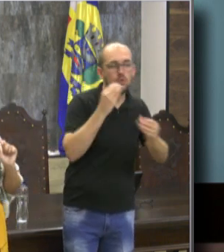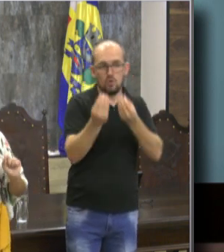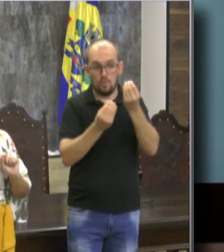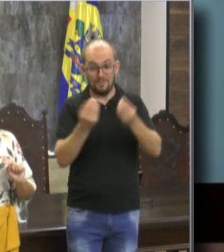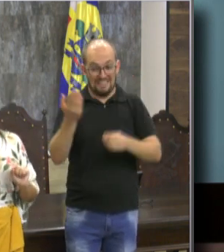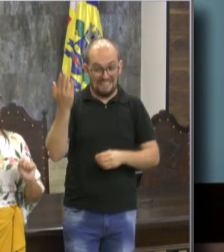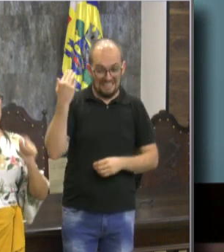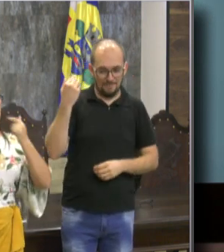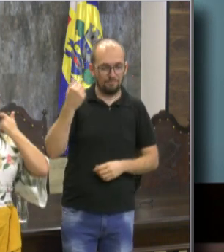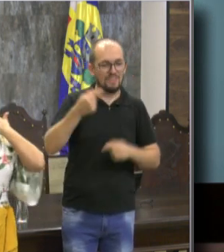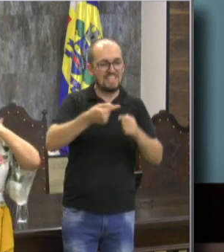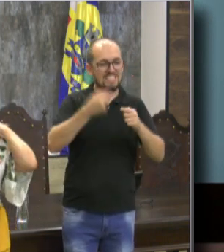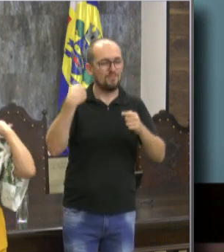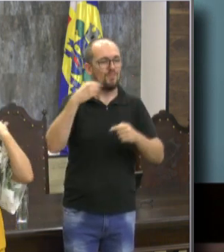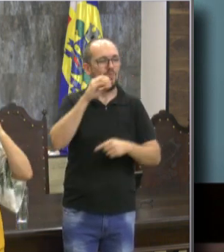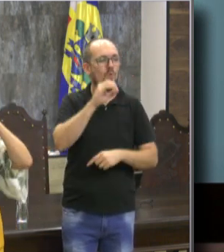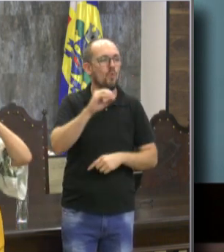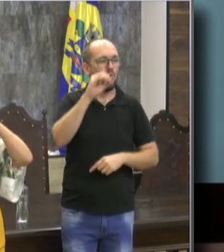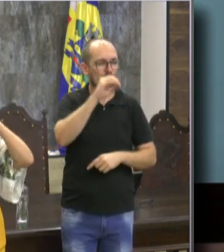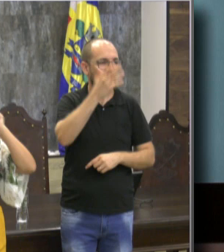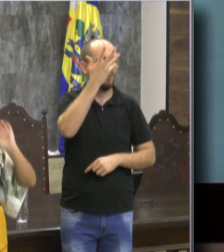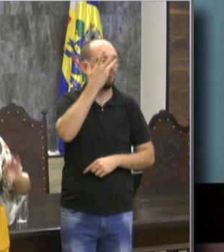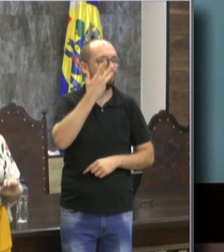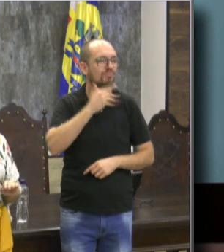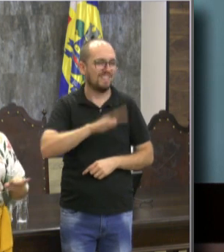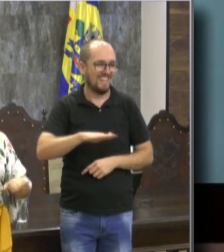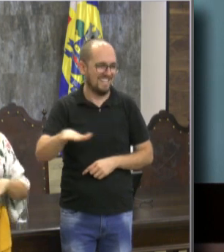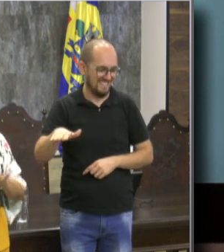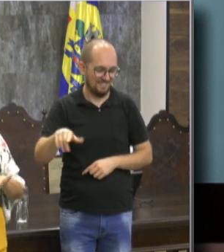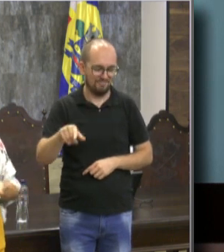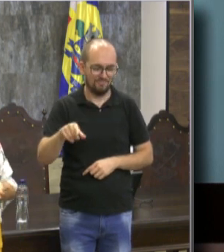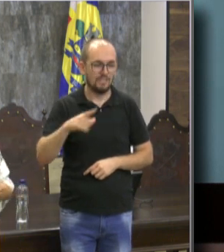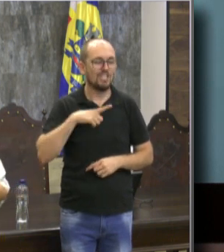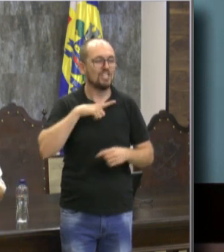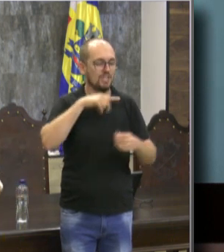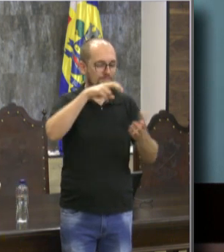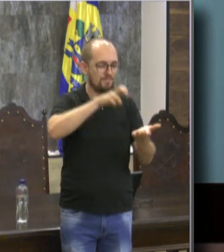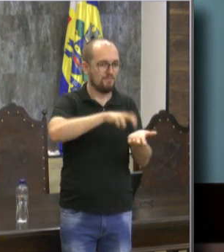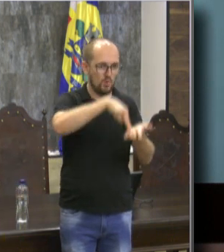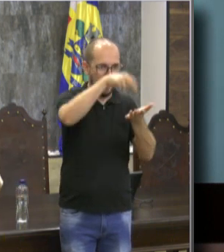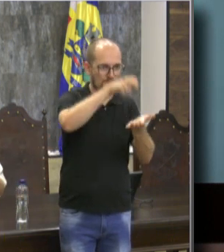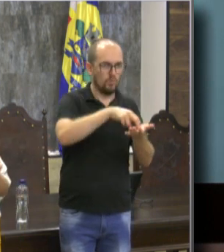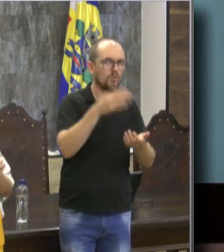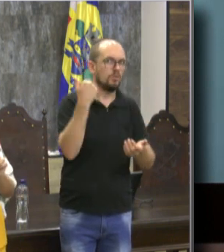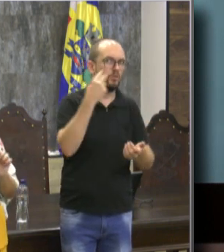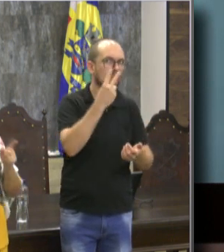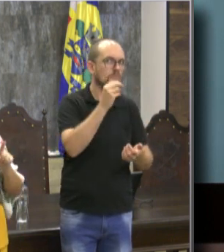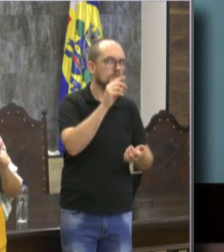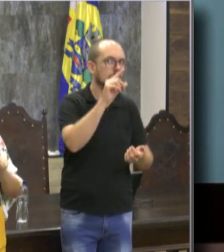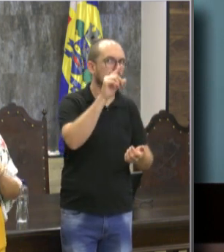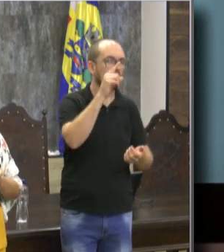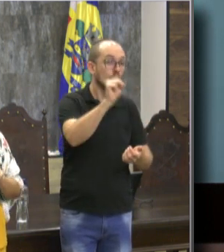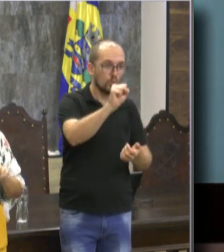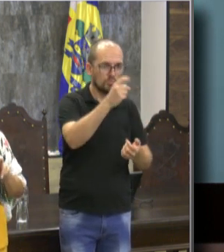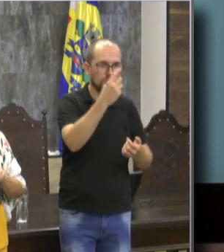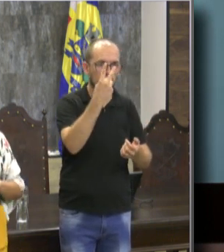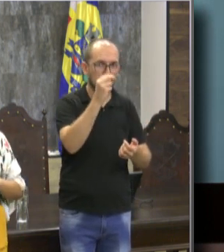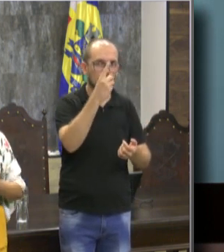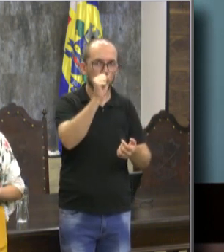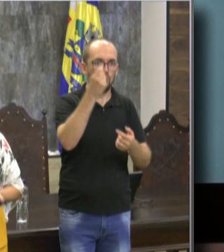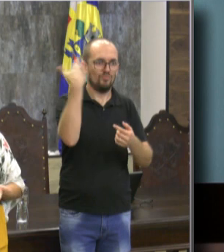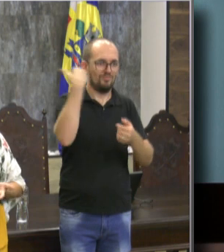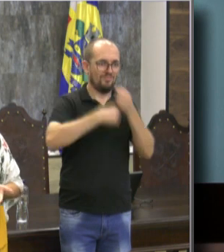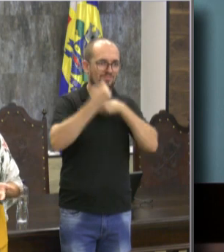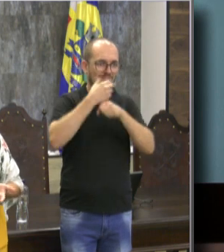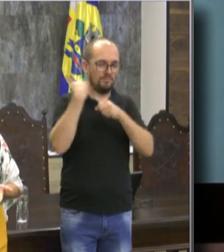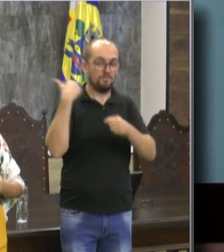na Semana da Criança, a gente, lá na escola, tinha pula-pula, isso em 2018. E ele